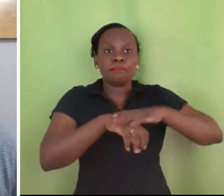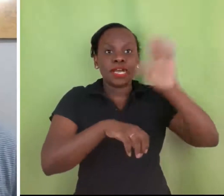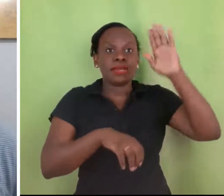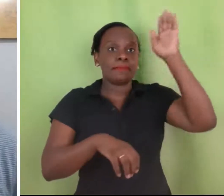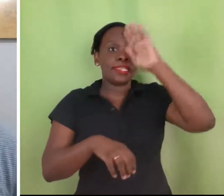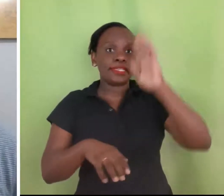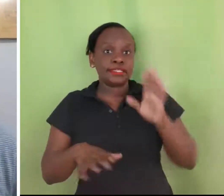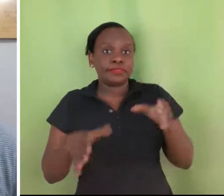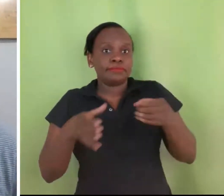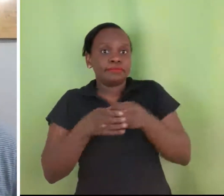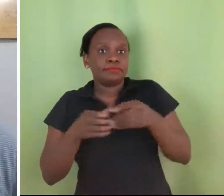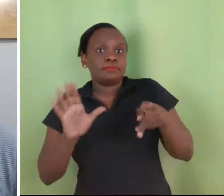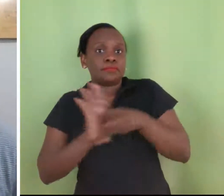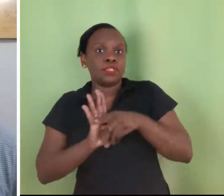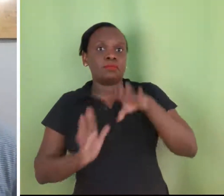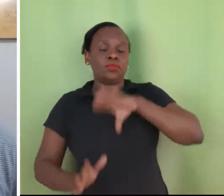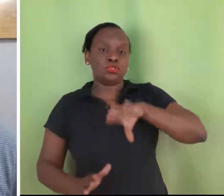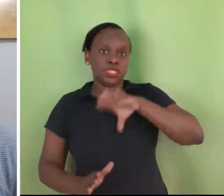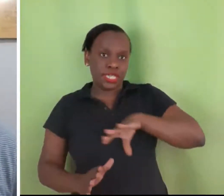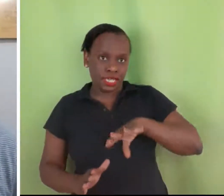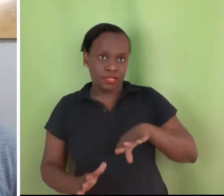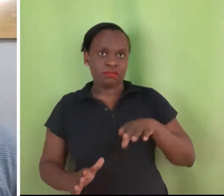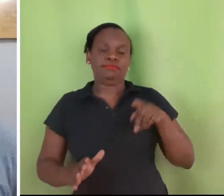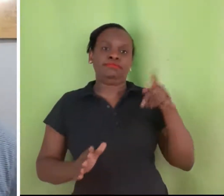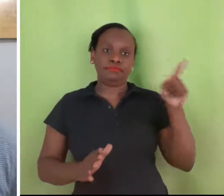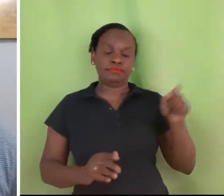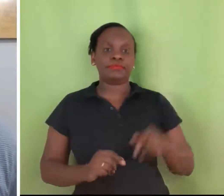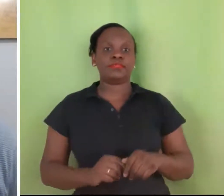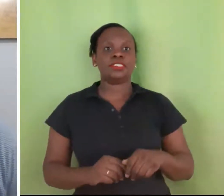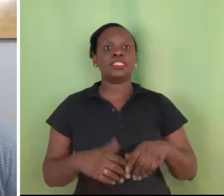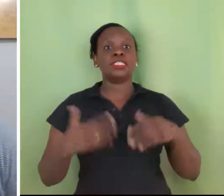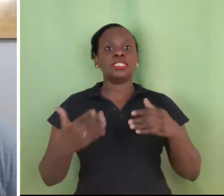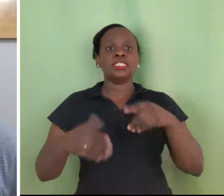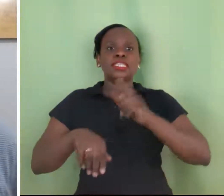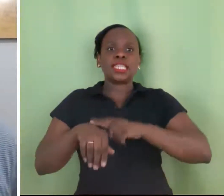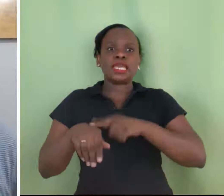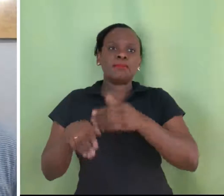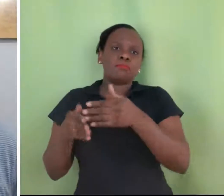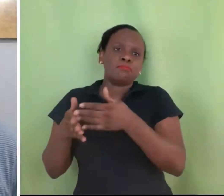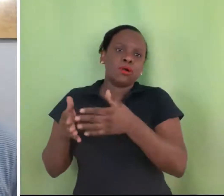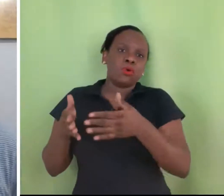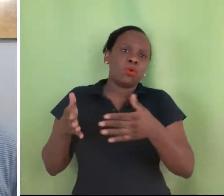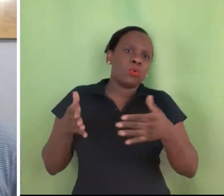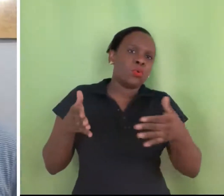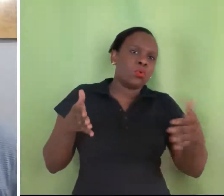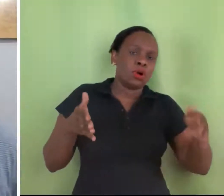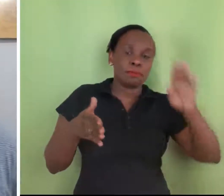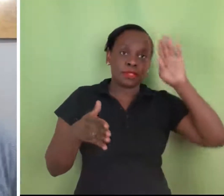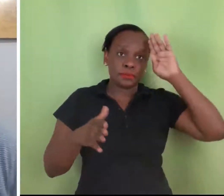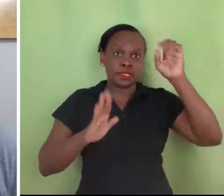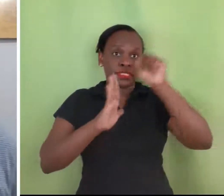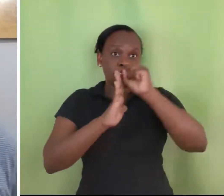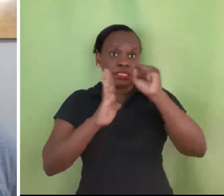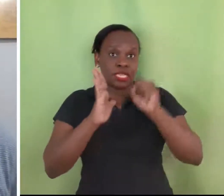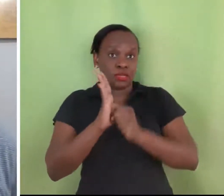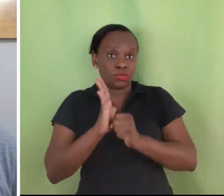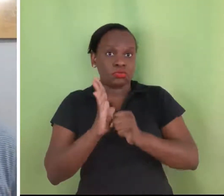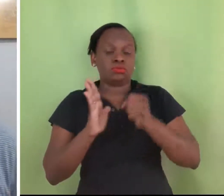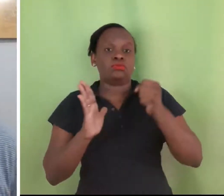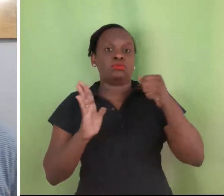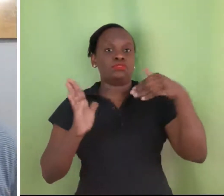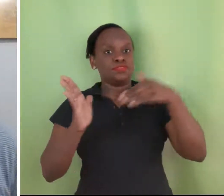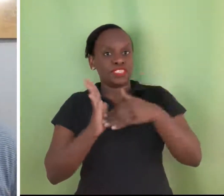de Portugal, o Brasil pertenceu a Portugal. E durante esse tempo, principalmente a partir do final do